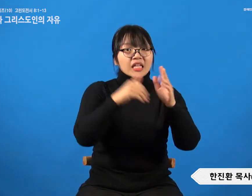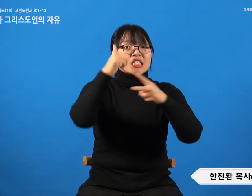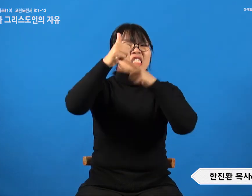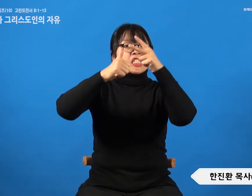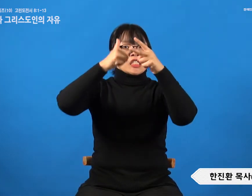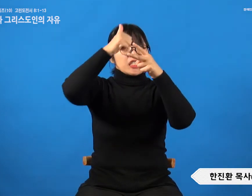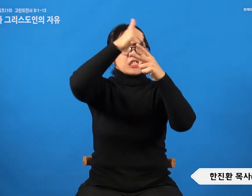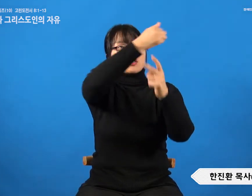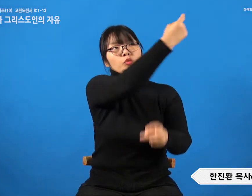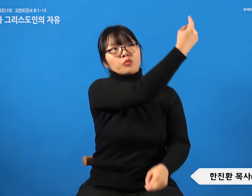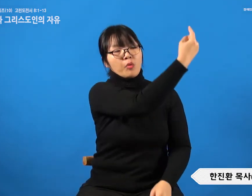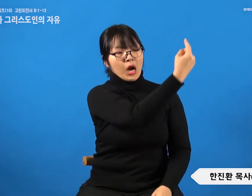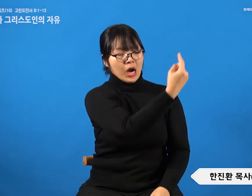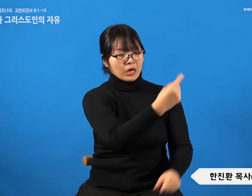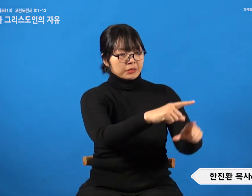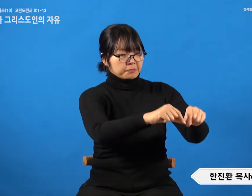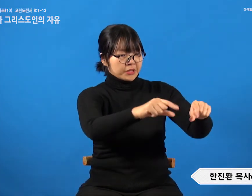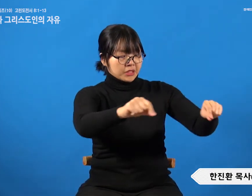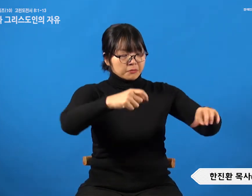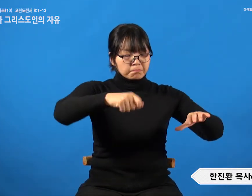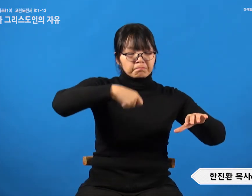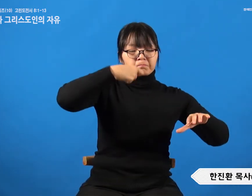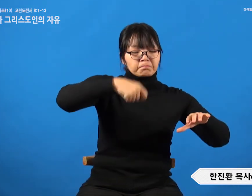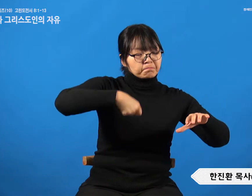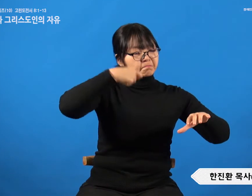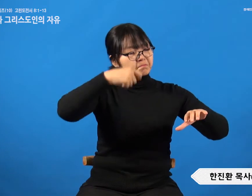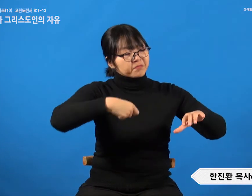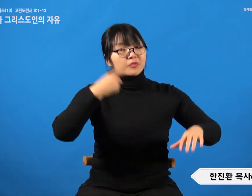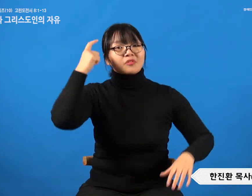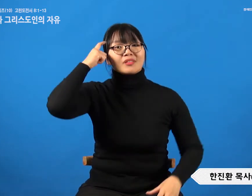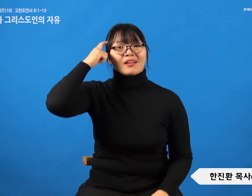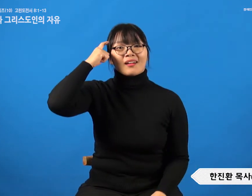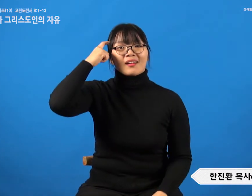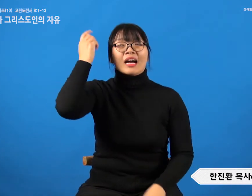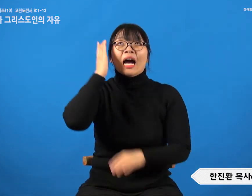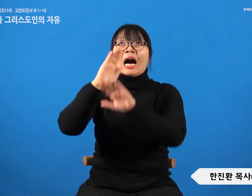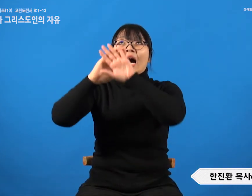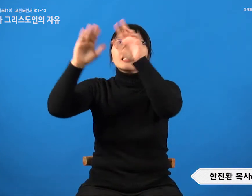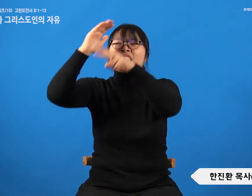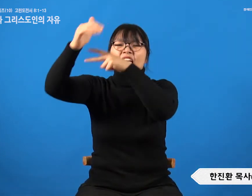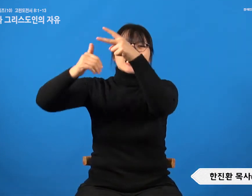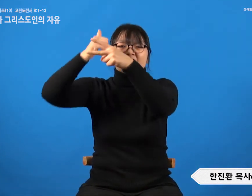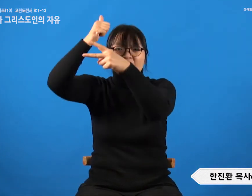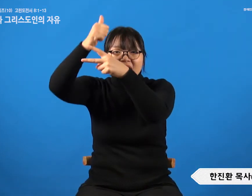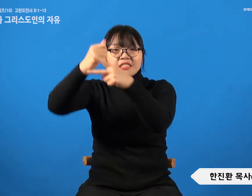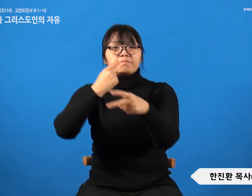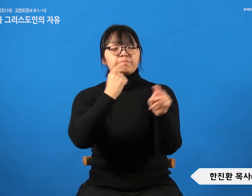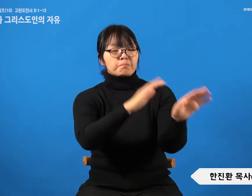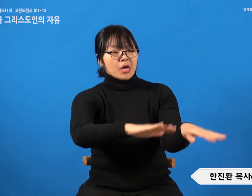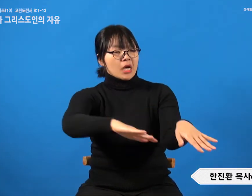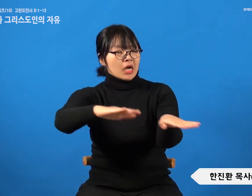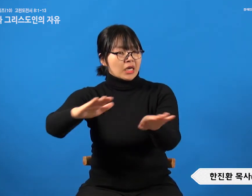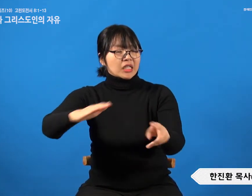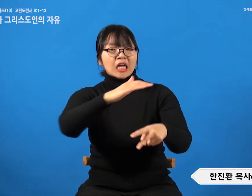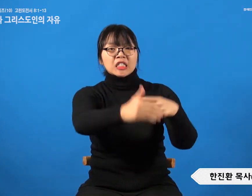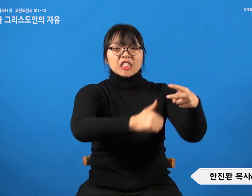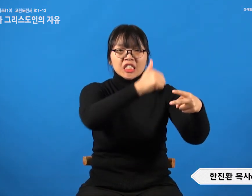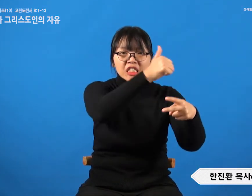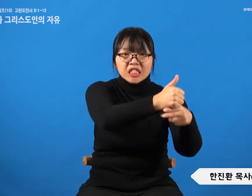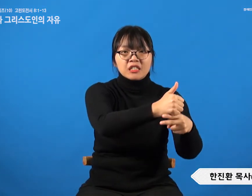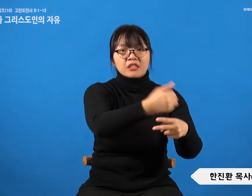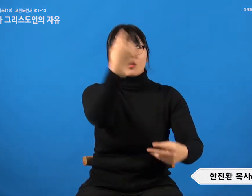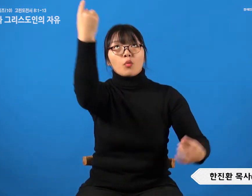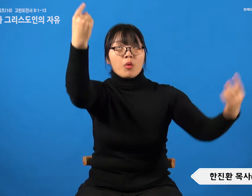음식을 먹는다고 생각을 했습니다. 하늘의 신 제우스, 바다의 신 포세이돈, 사랑의 신 아프로디테,